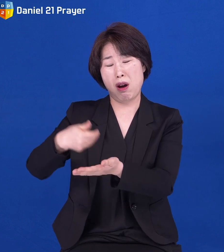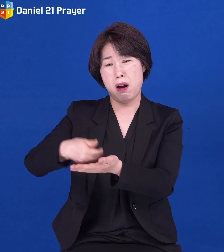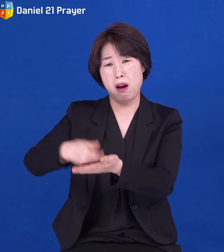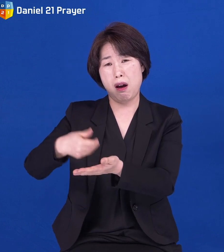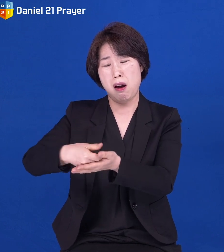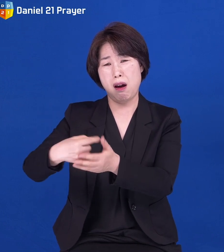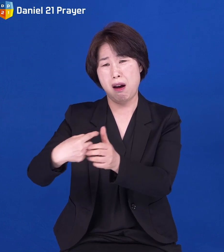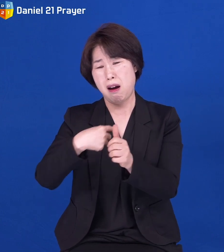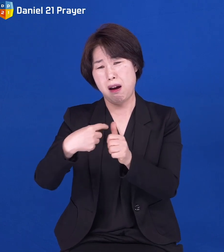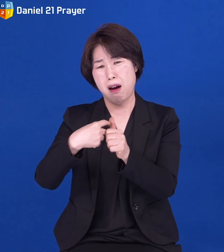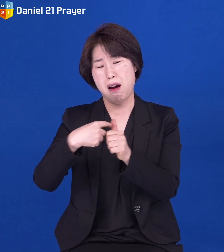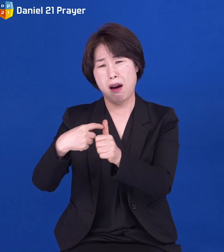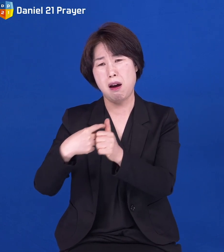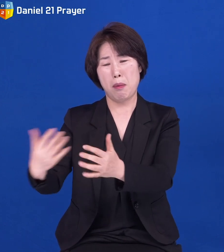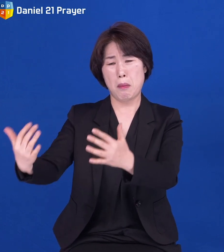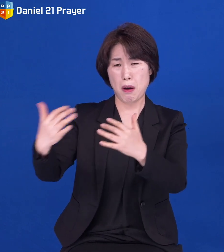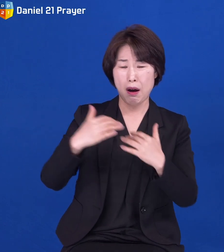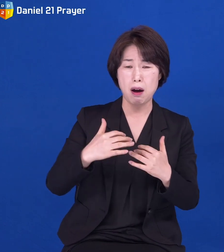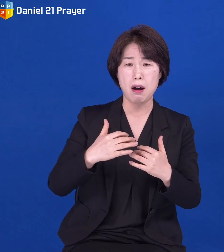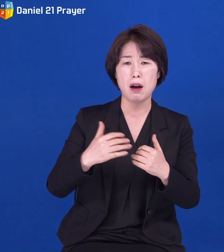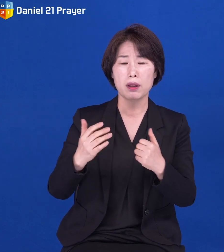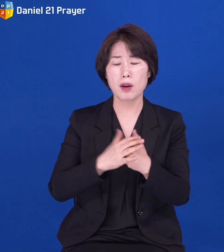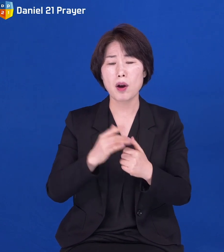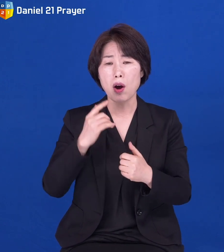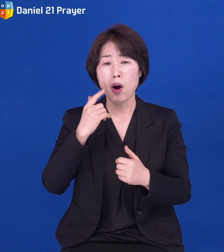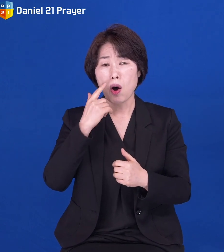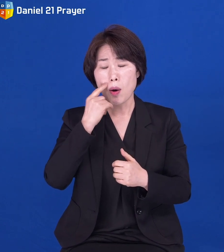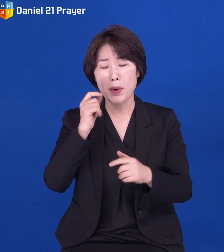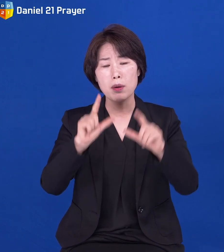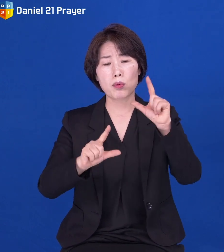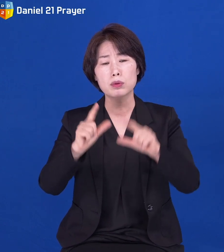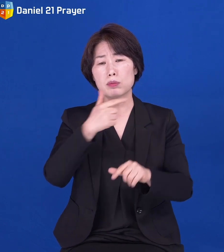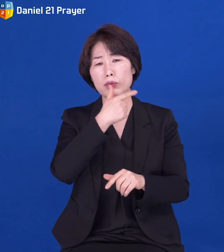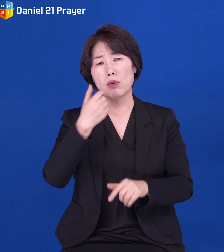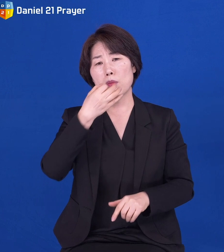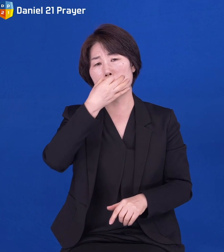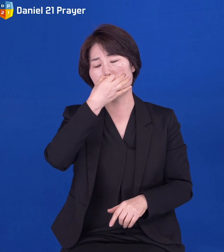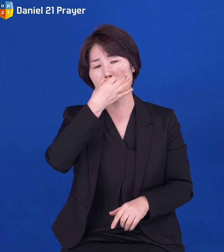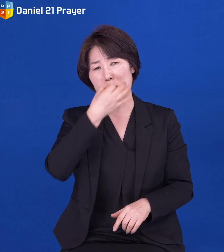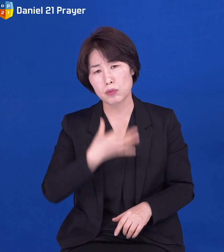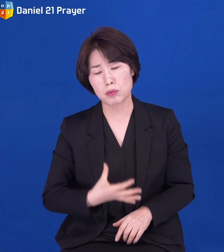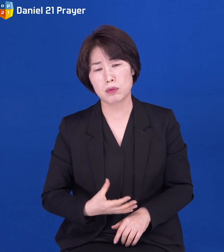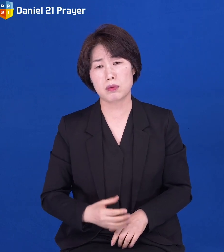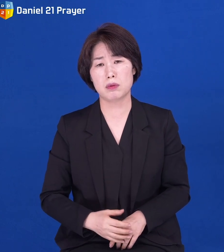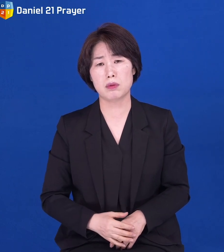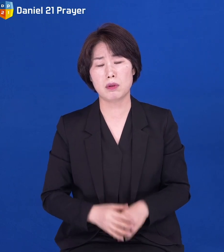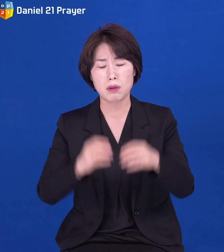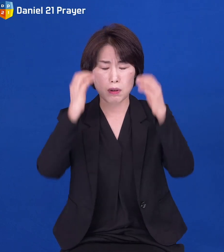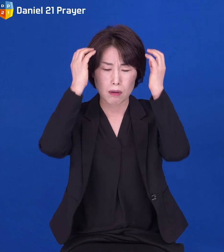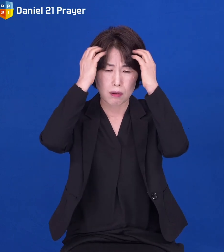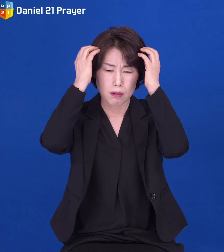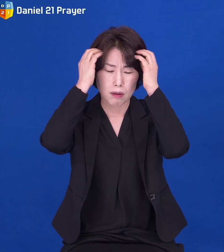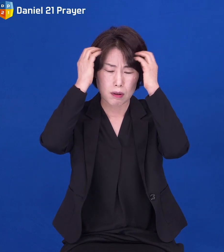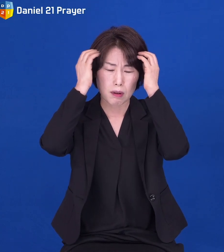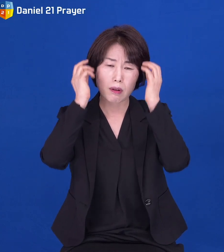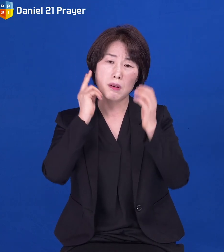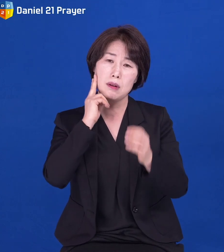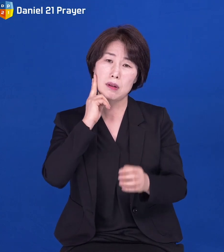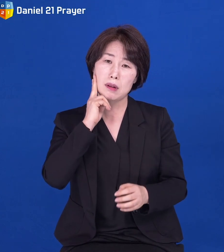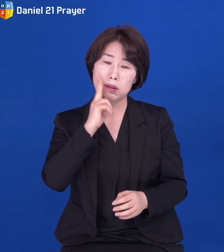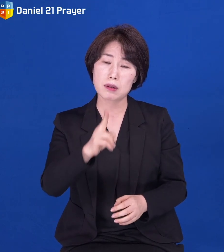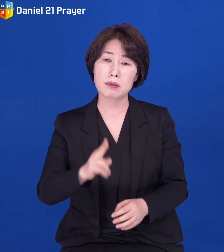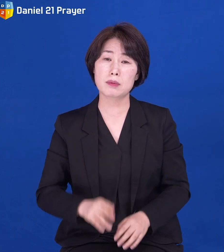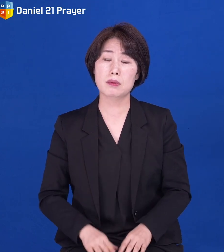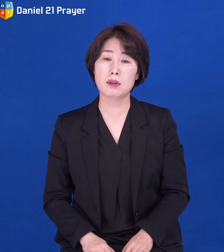거예요. 그러니까 그런 것들까지도 다 저희한테 보이시고 엄청 정말 힘들게 고난을 주시더라고요. 근데도 저희